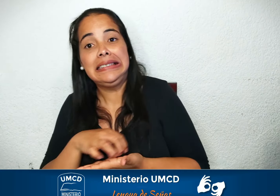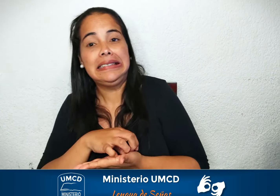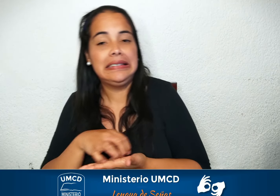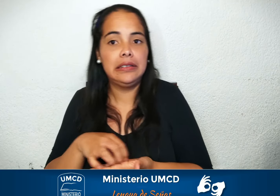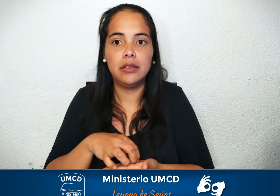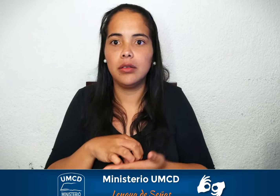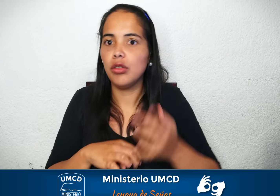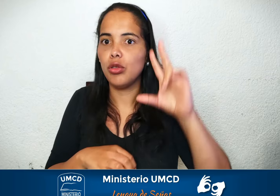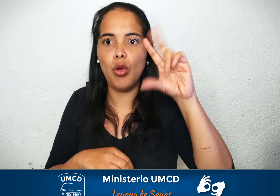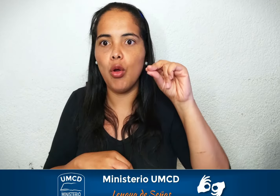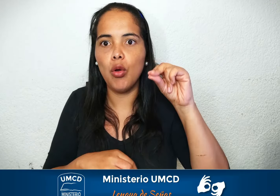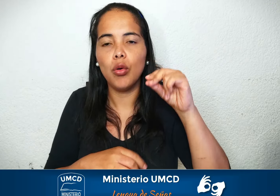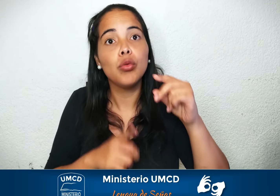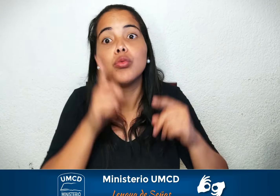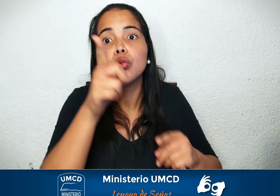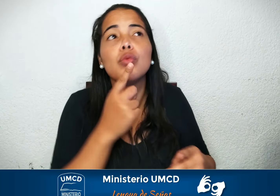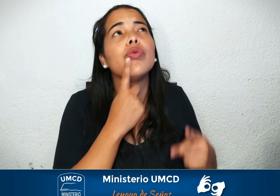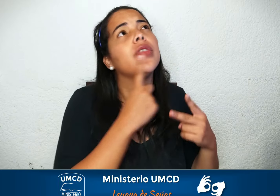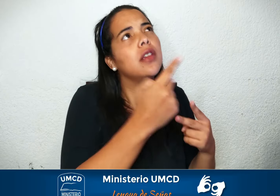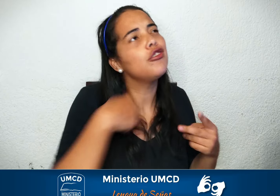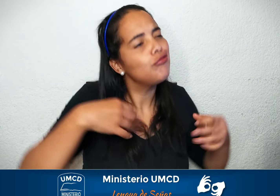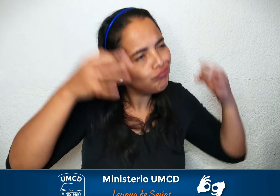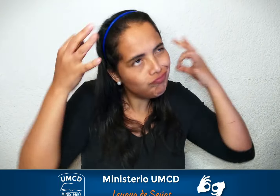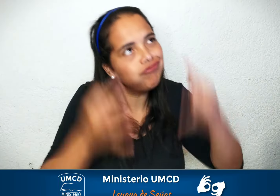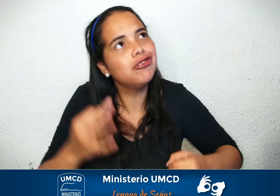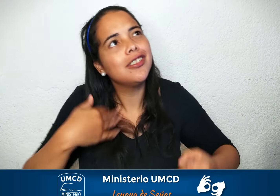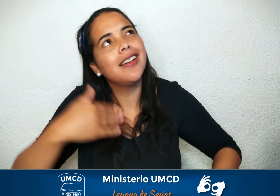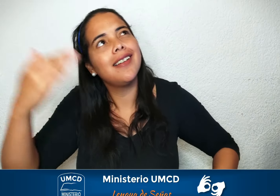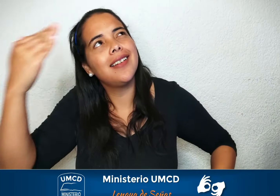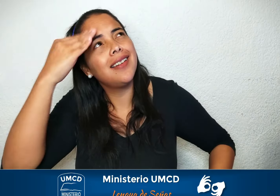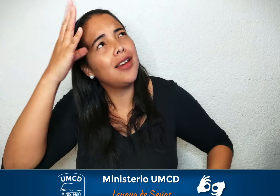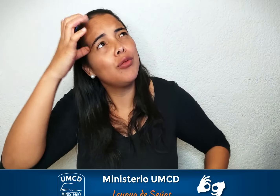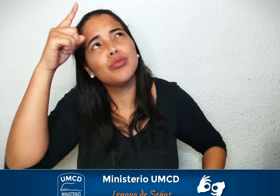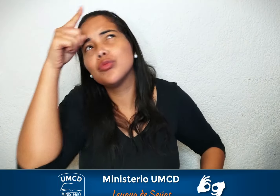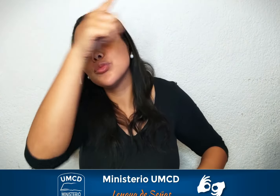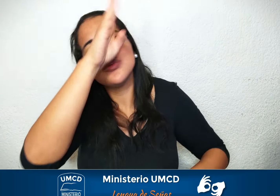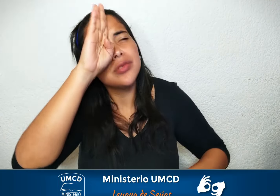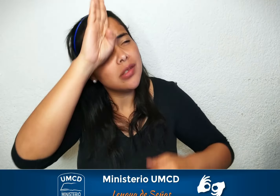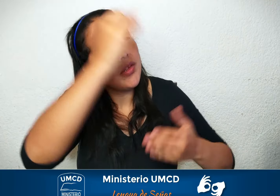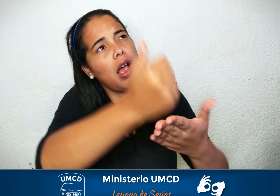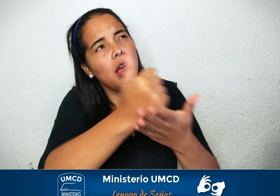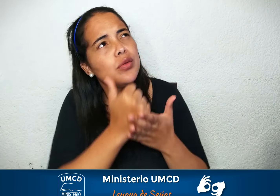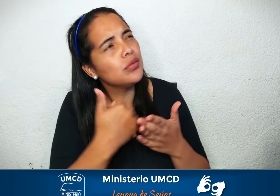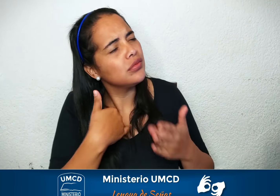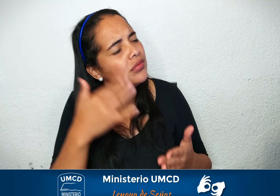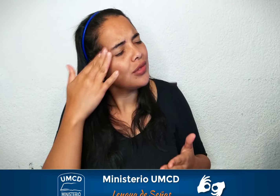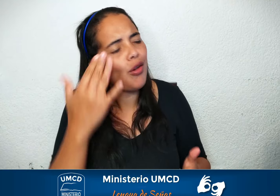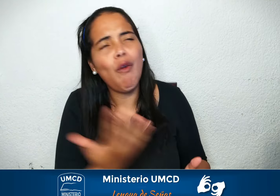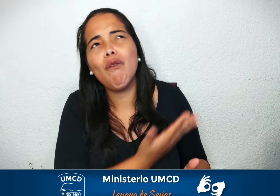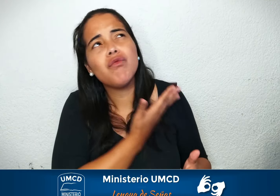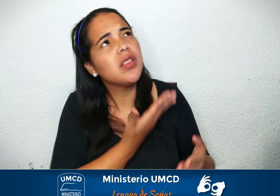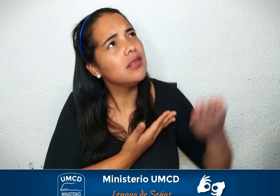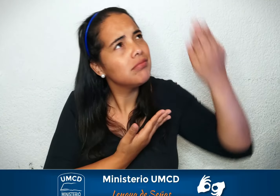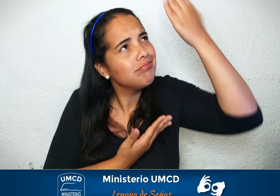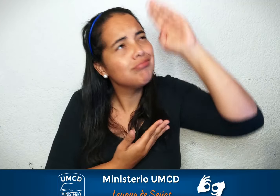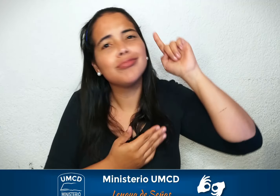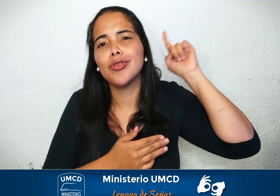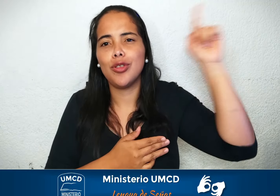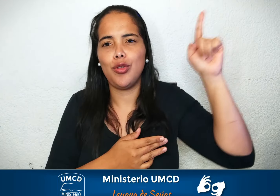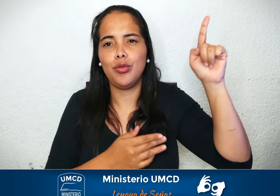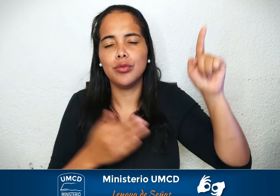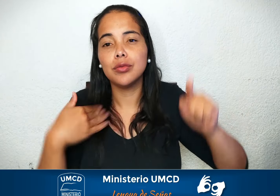nuestras batallas. Y ese es Dios. Y cuando comprendemos y traemos a nuestra mente quién es